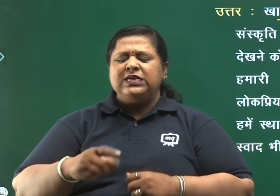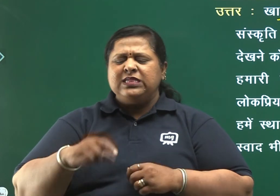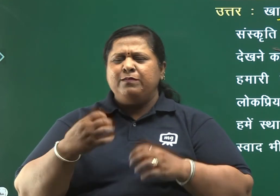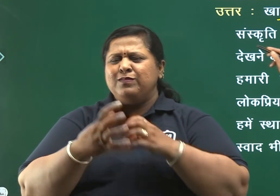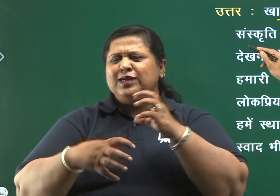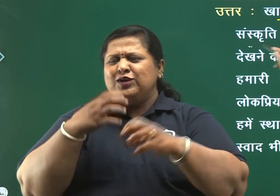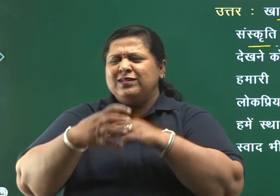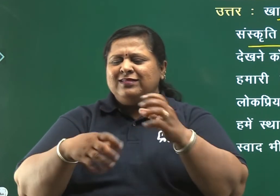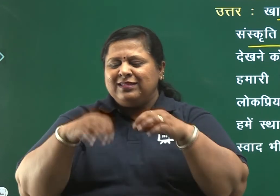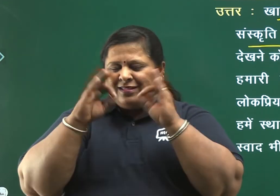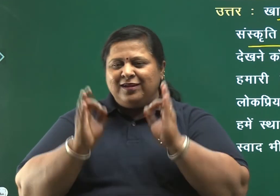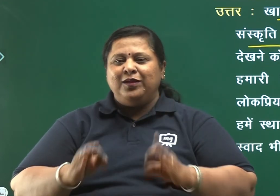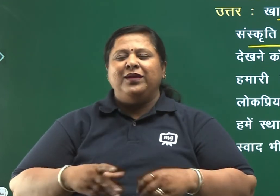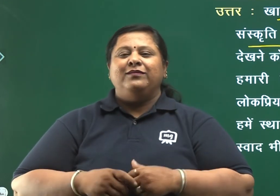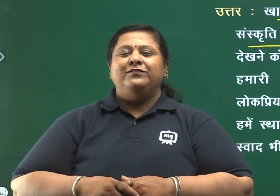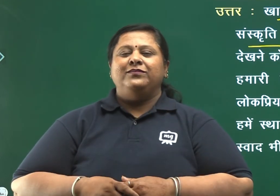मिश्रित संस्कृति में